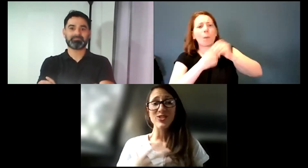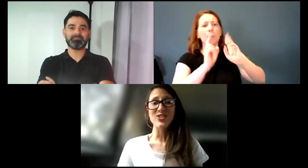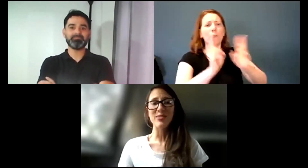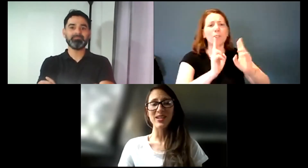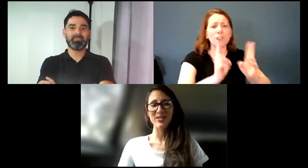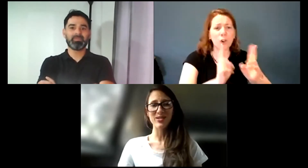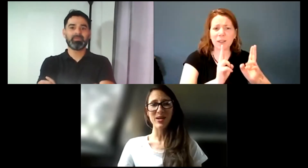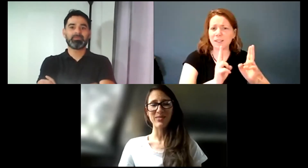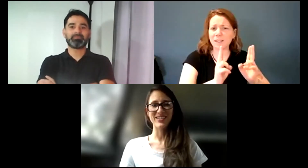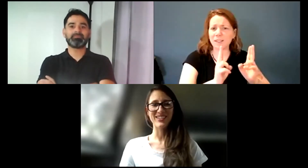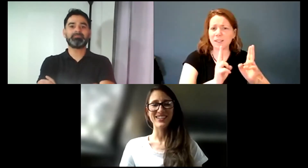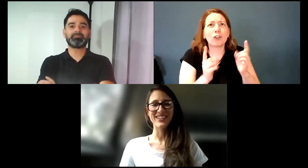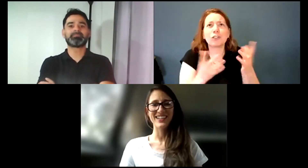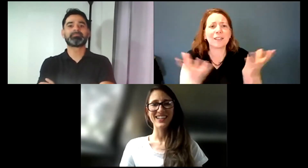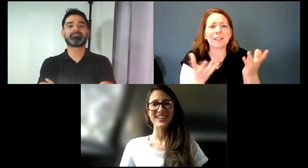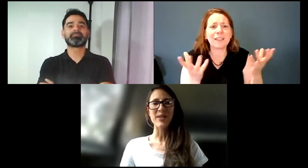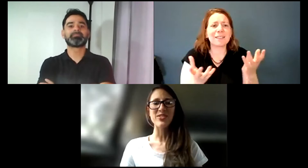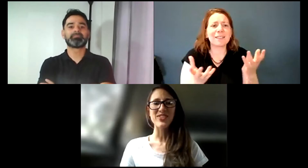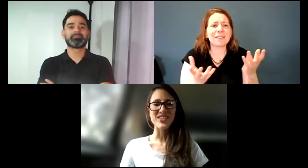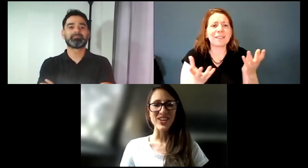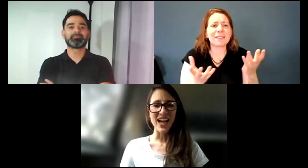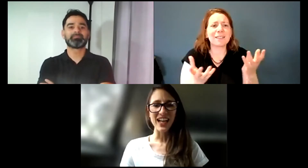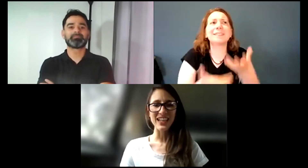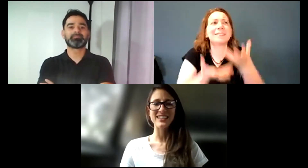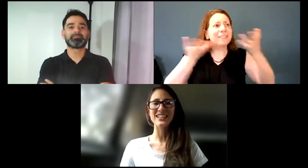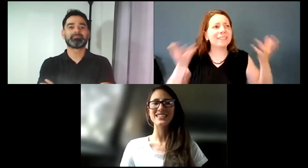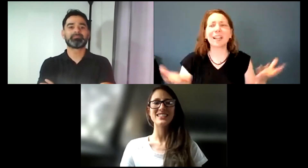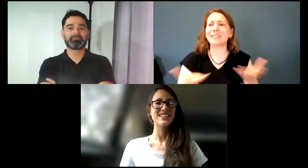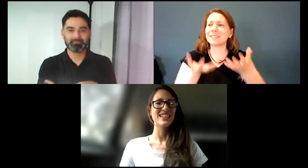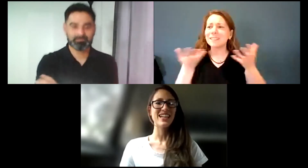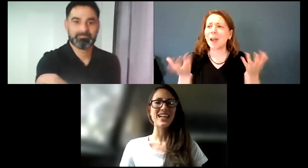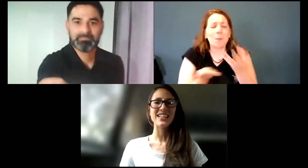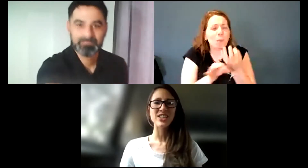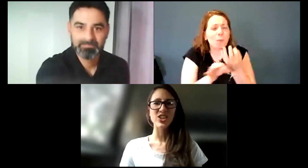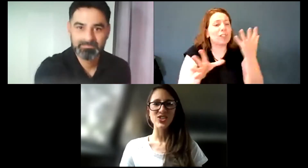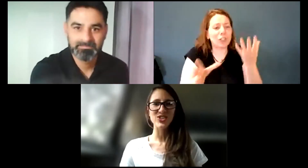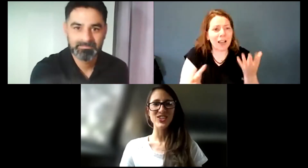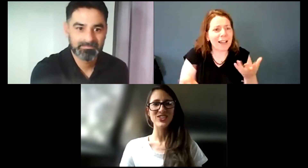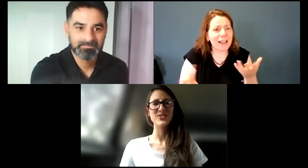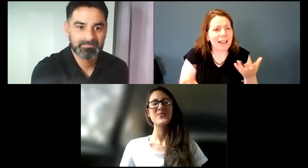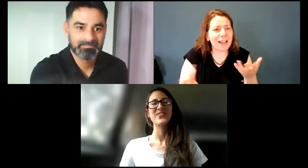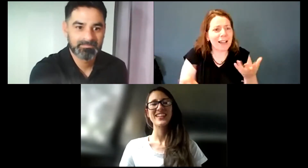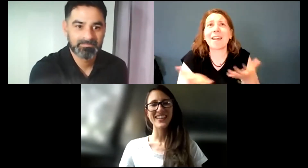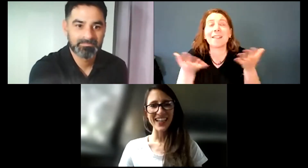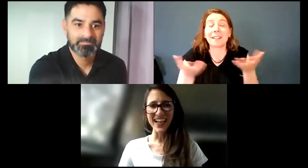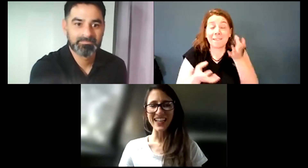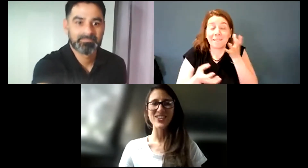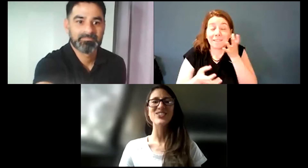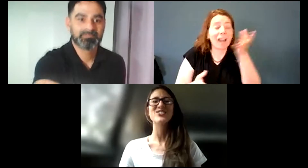no sé qué palabra usar, pero tan talentosos, profesionales, tan amorosos, cariñosos, tan cálidos,